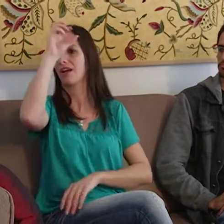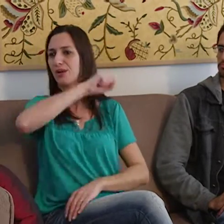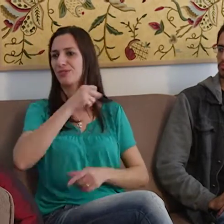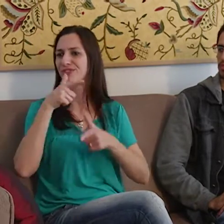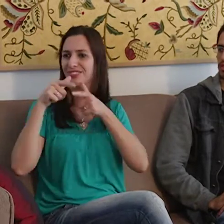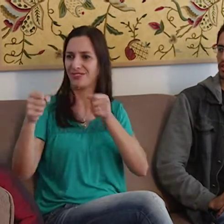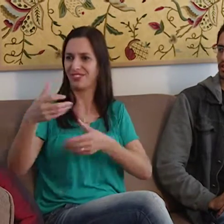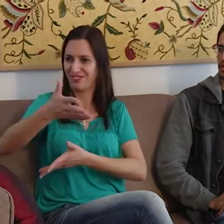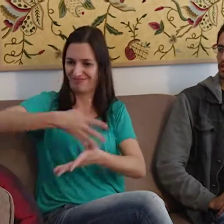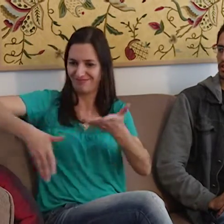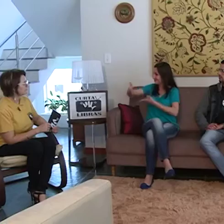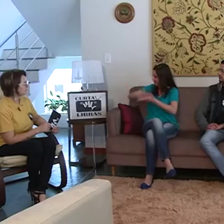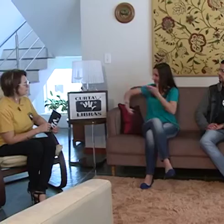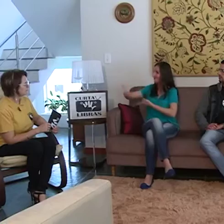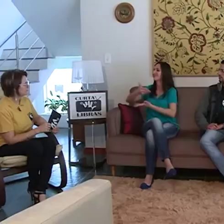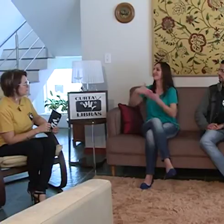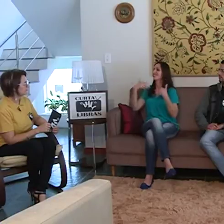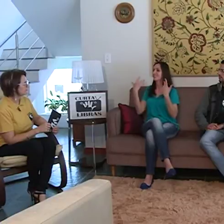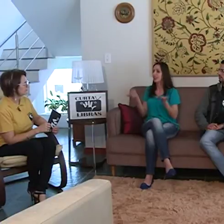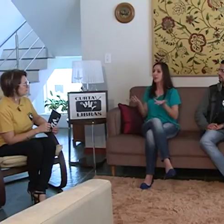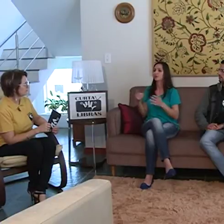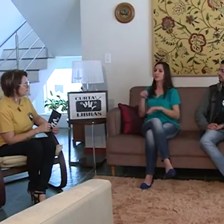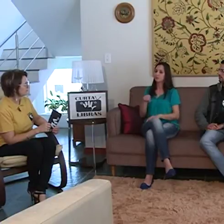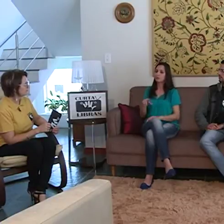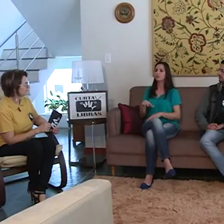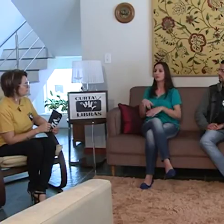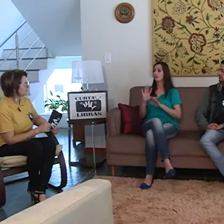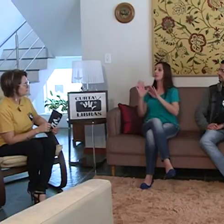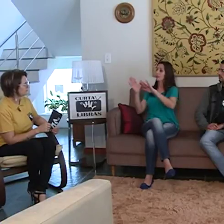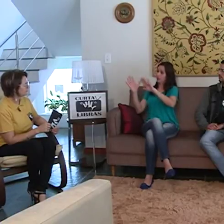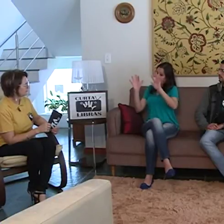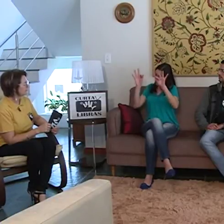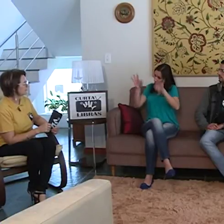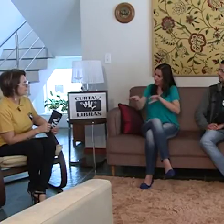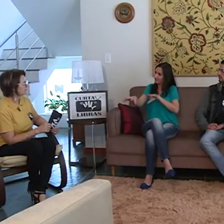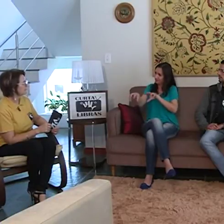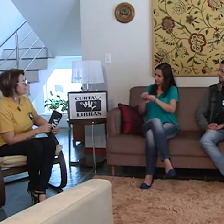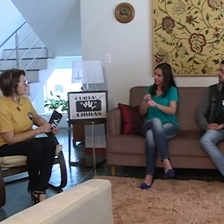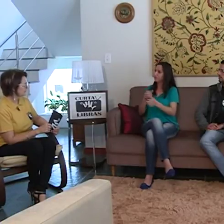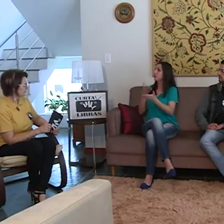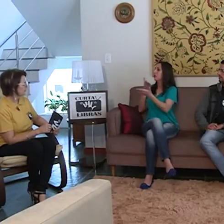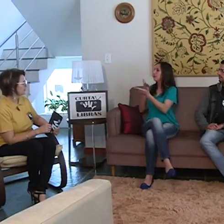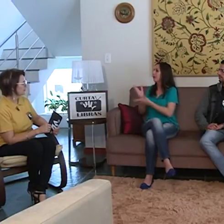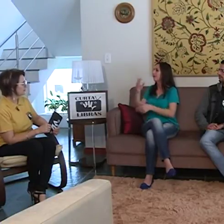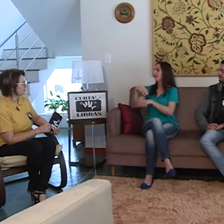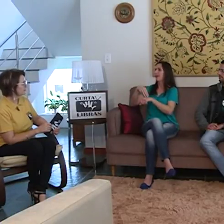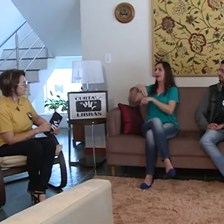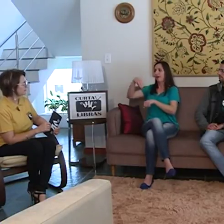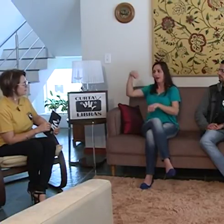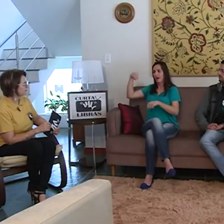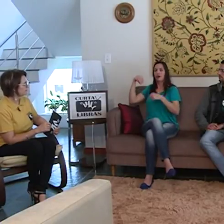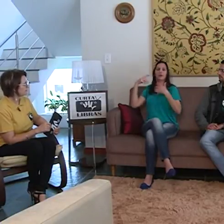consegui interagir mais com os colegas surdos, porque nós tínhamos a mesma língua. Aí quando eu me formei no Letras Libras, eu passei no